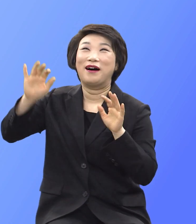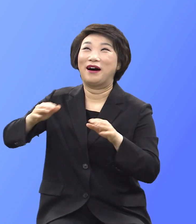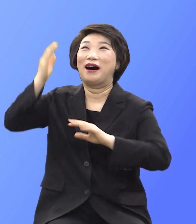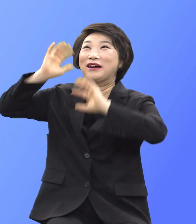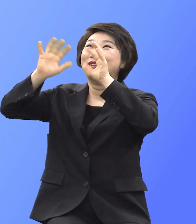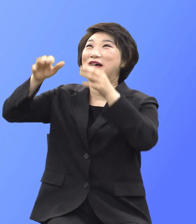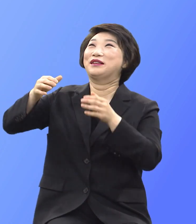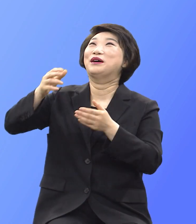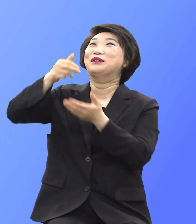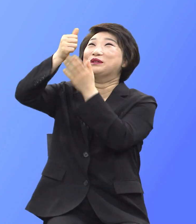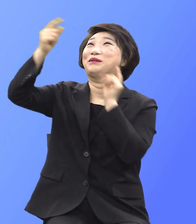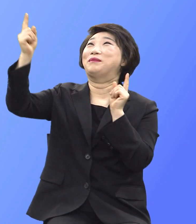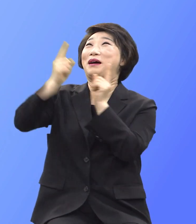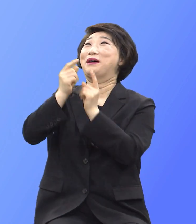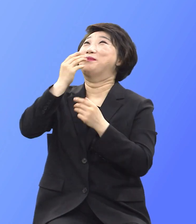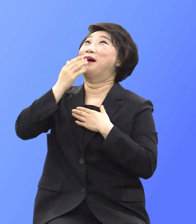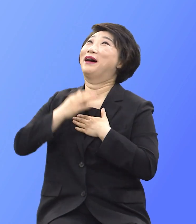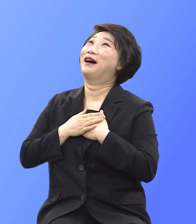주님 만날 것이다.